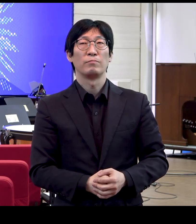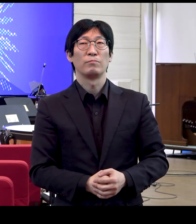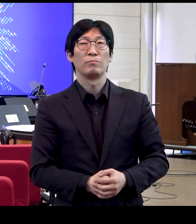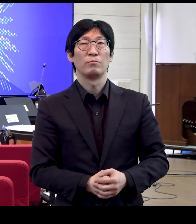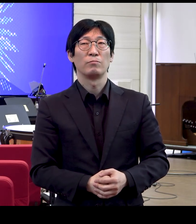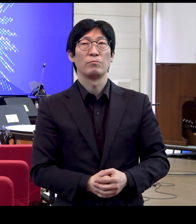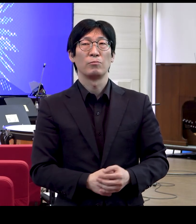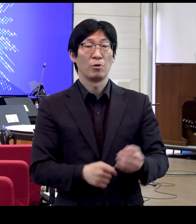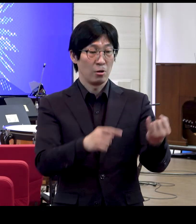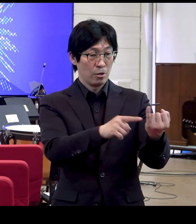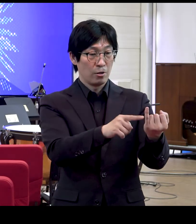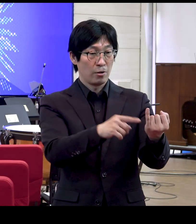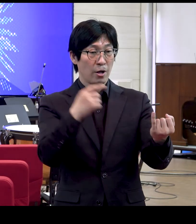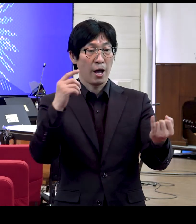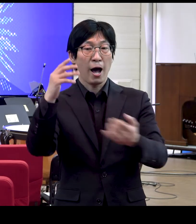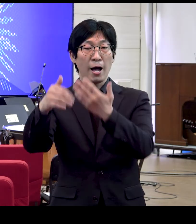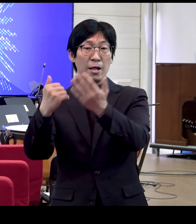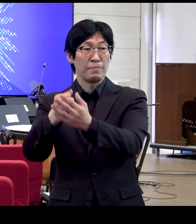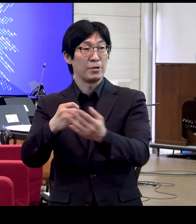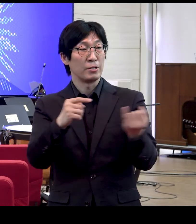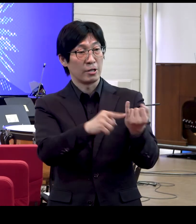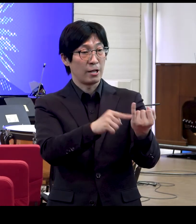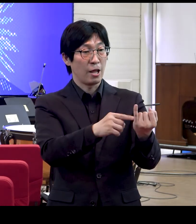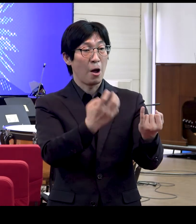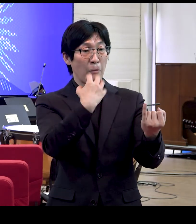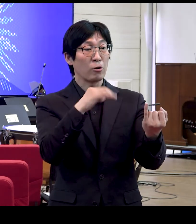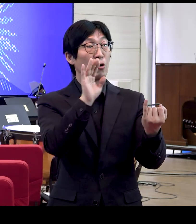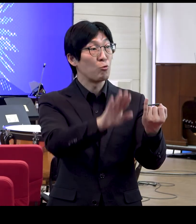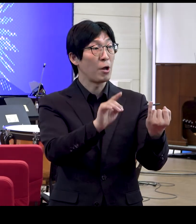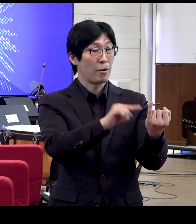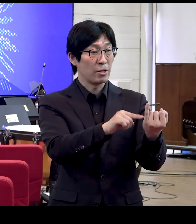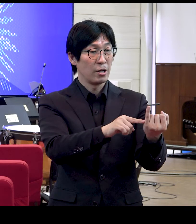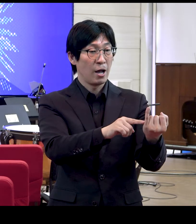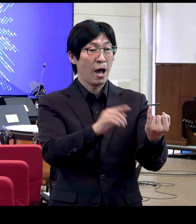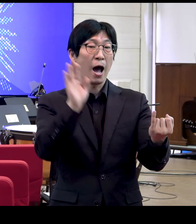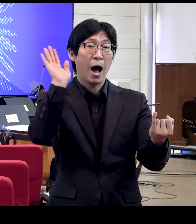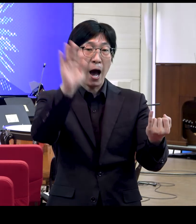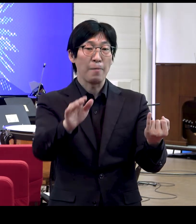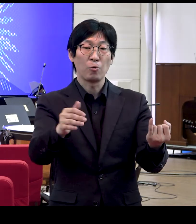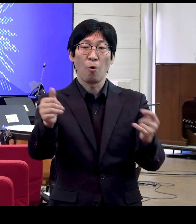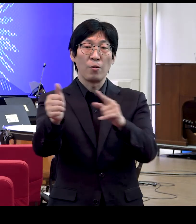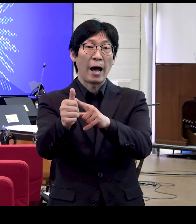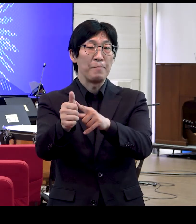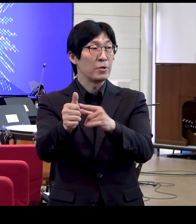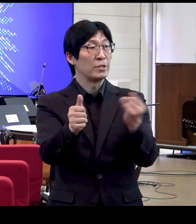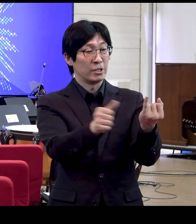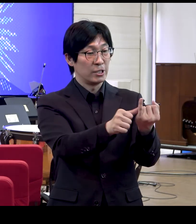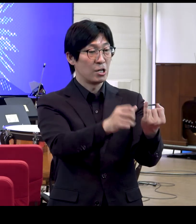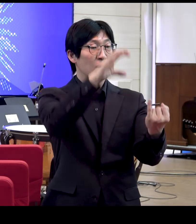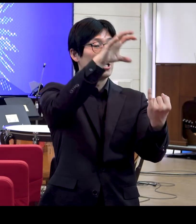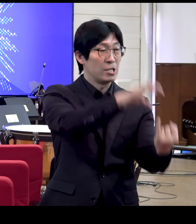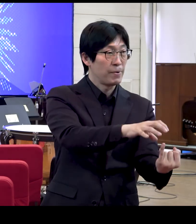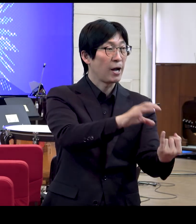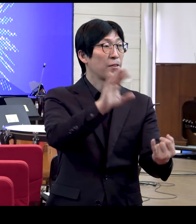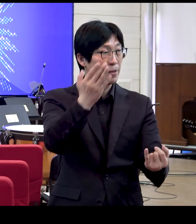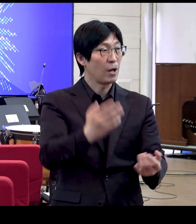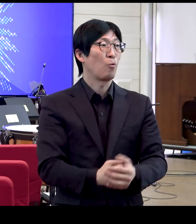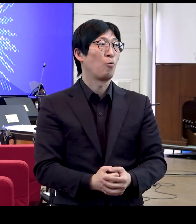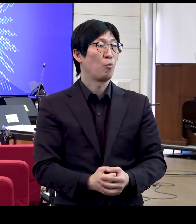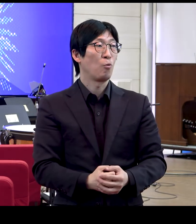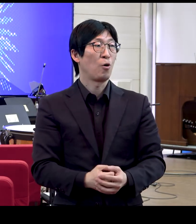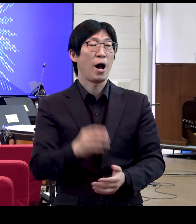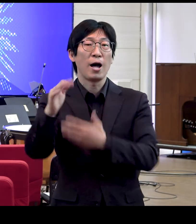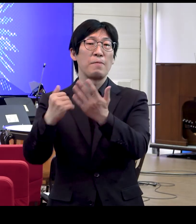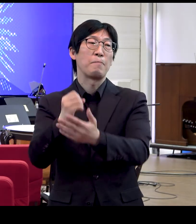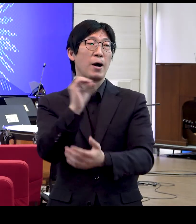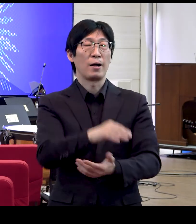원하나? 남편은 너를 다스릴 것이다. 여러분, 사실 원한다는 말도요, 이것도 사실은